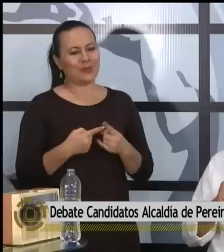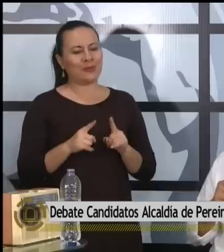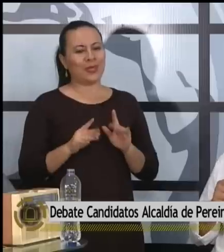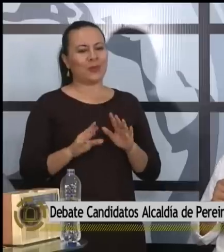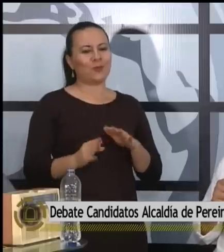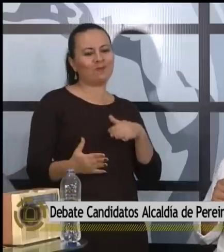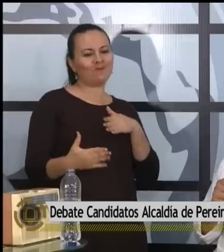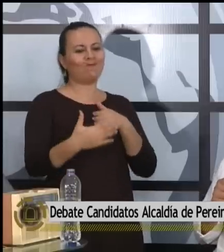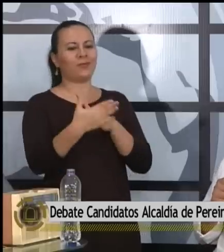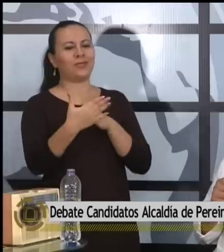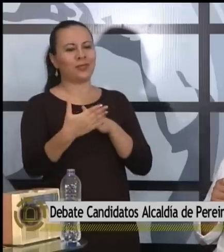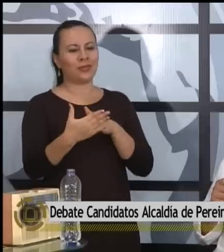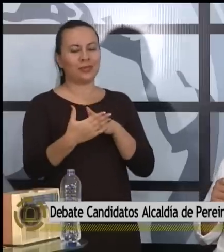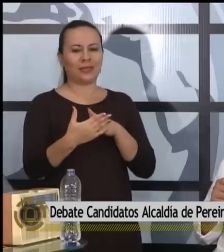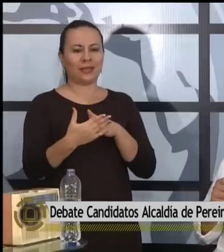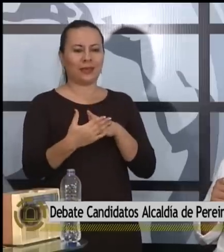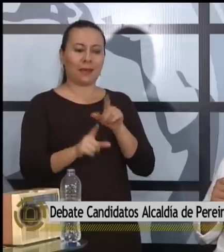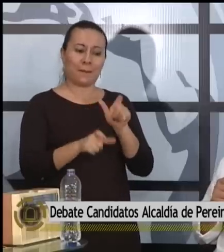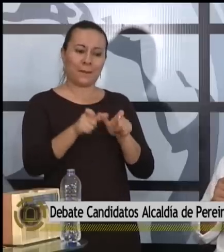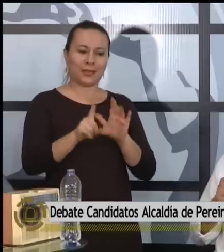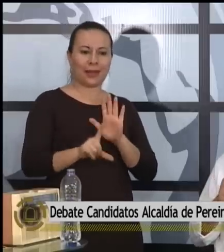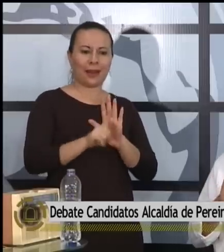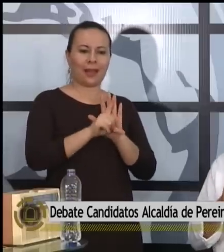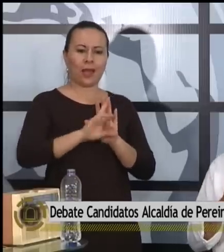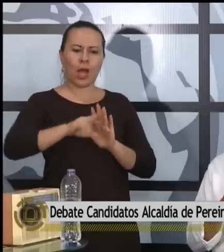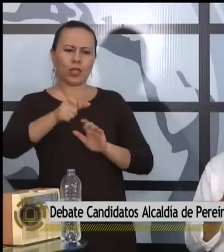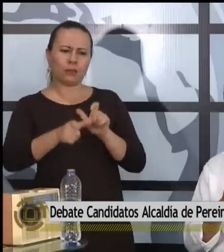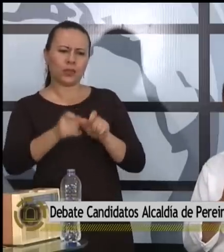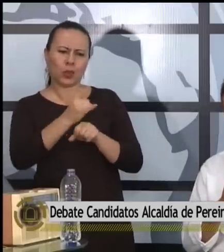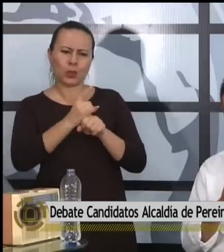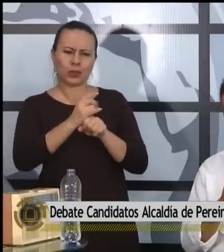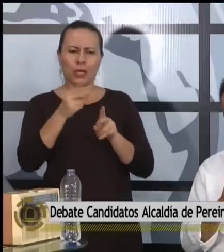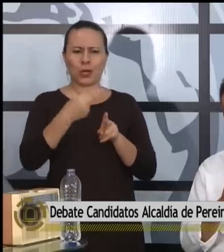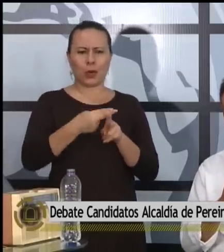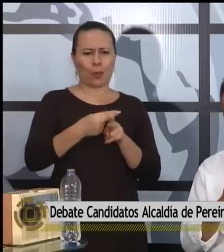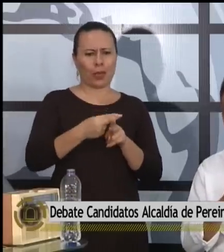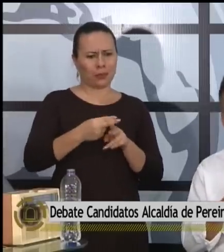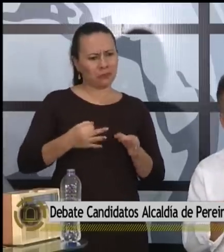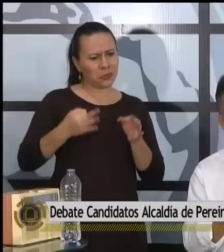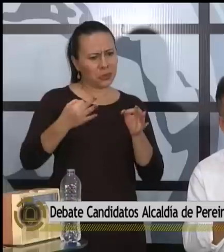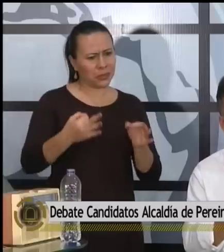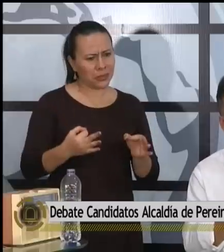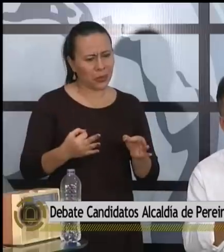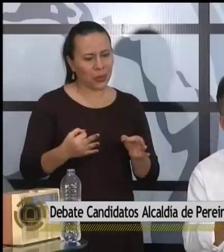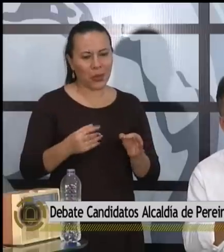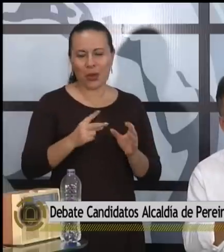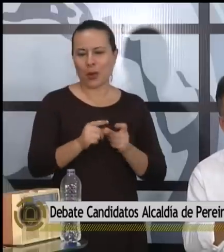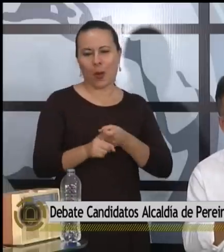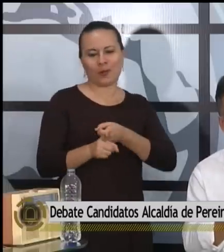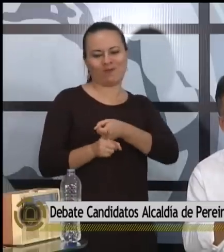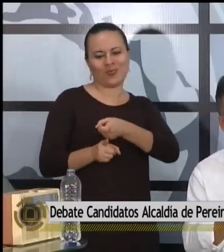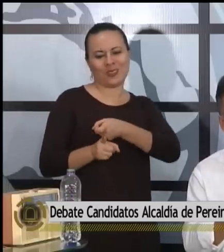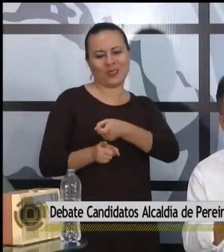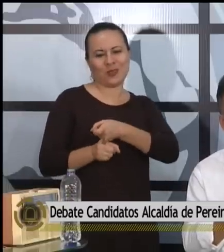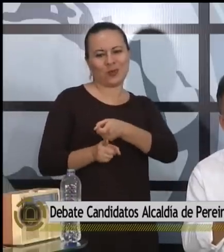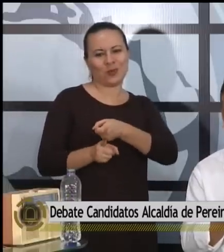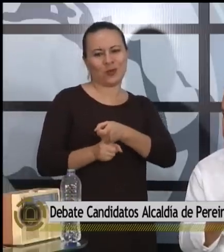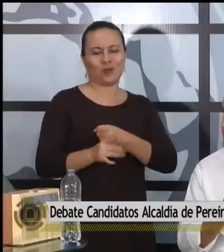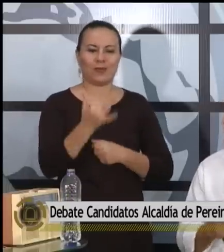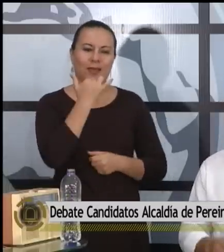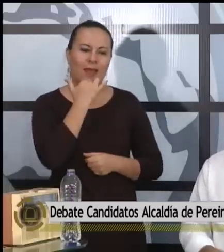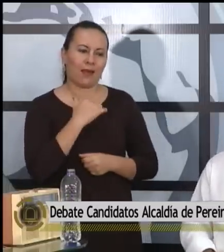la ley. ¿Y el que usa el nombre no es honesto? Pues está induciendo al alcalde a que cometa un